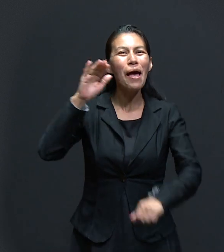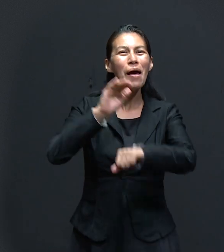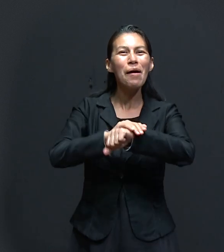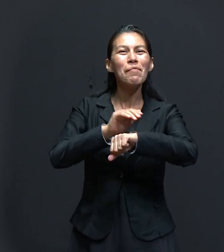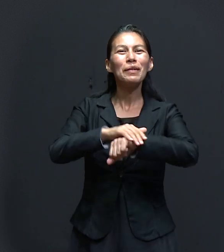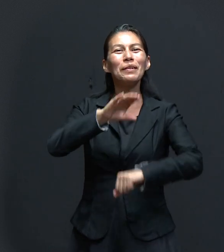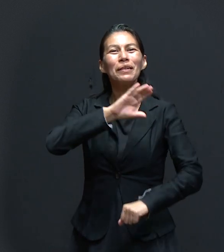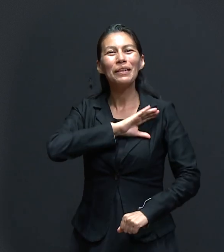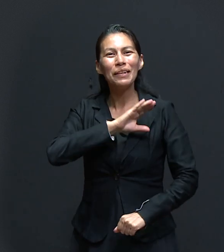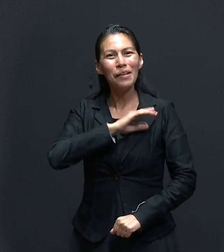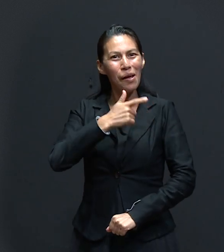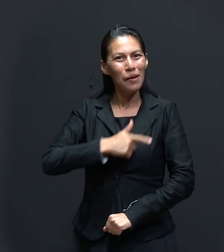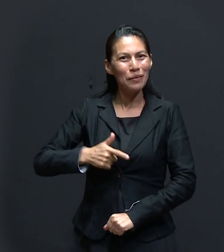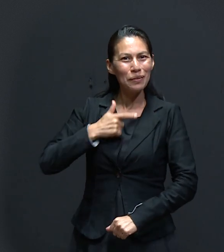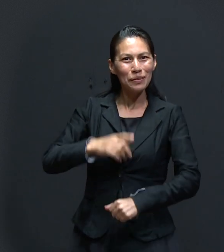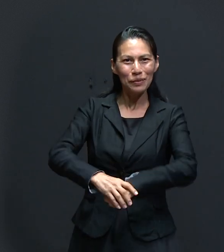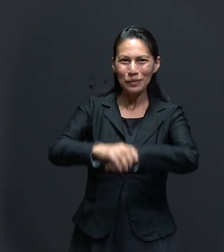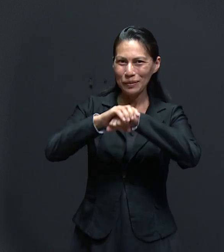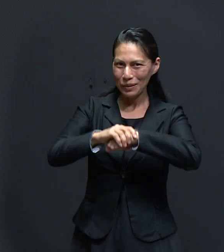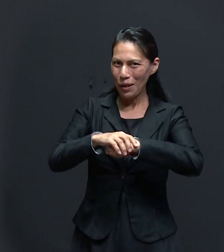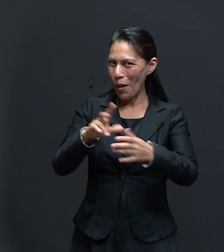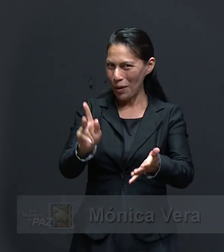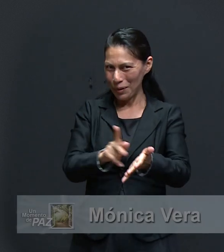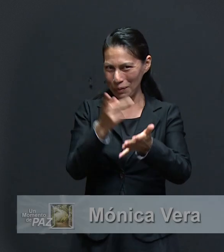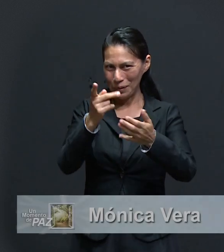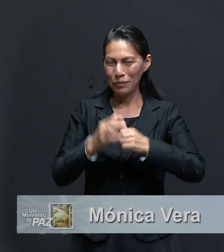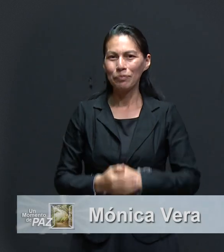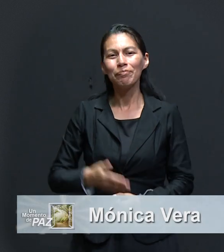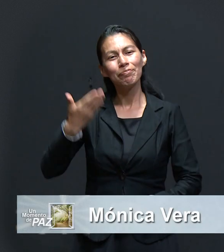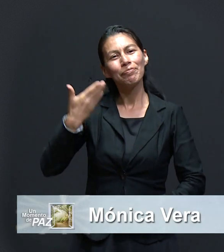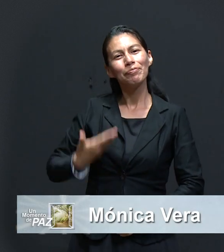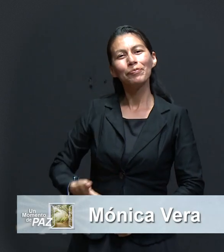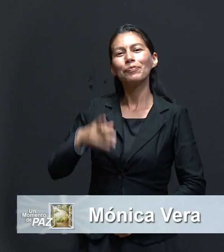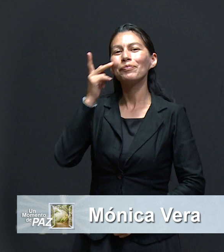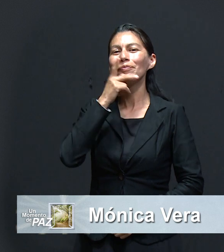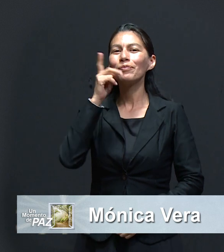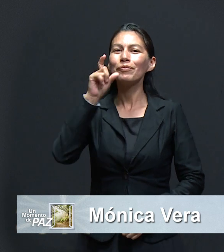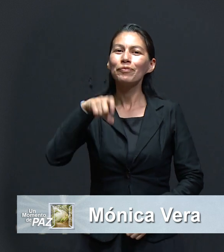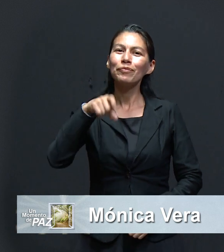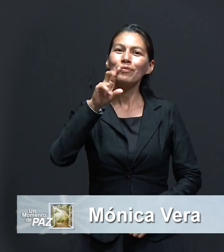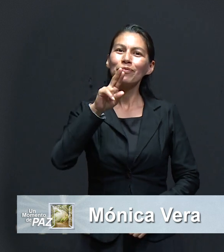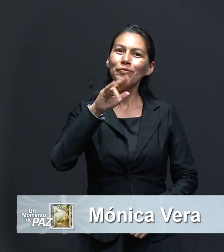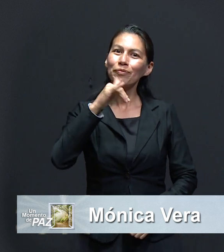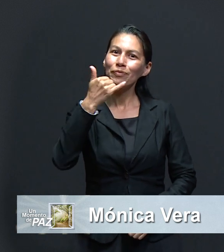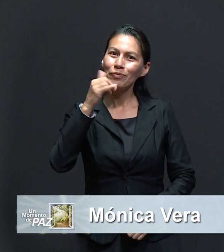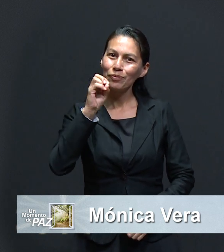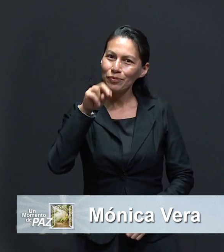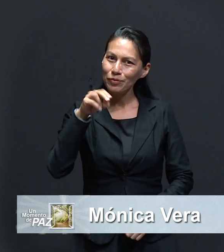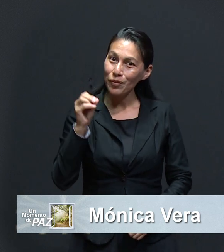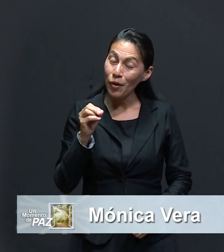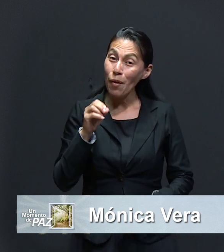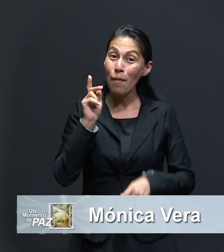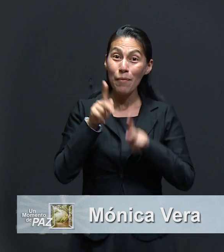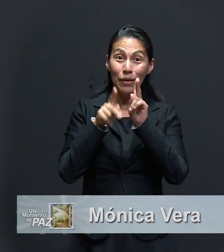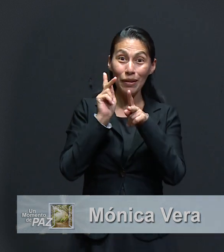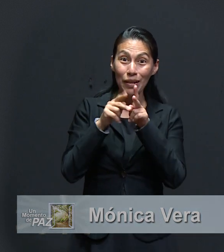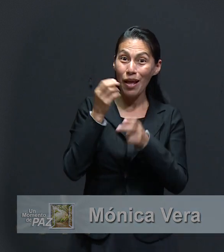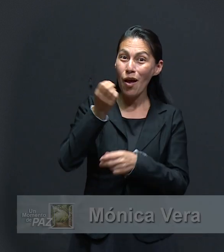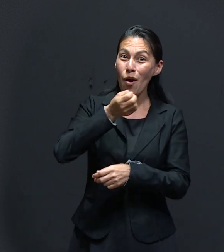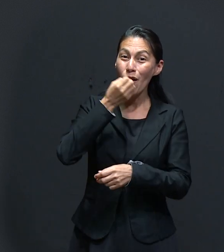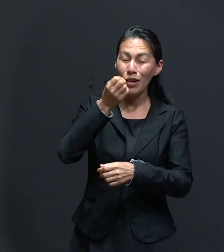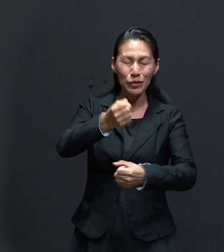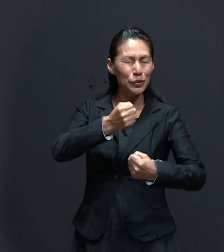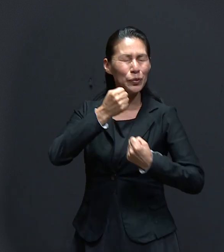gusto saludarles nuevamente el pastor que yo no para platicar sobre el poder de la oración con